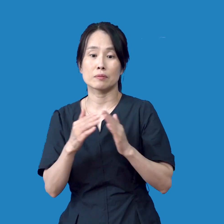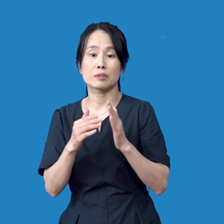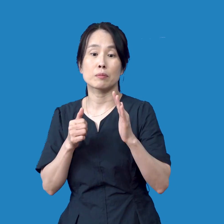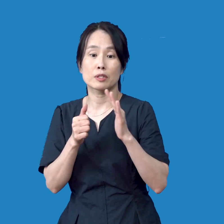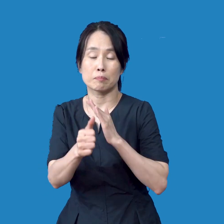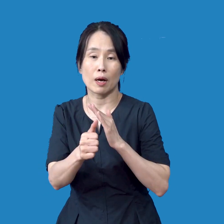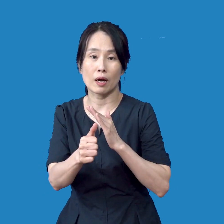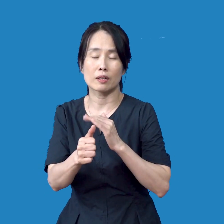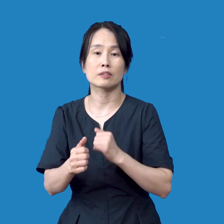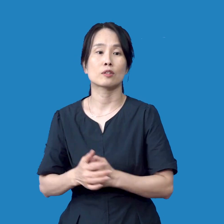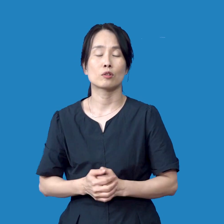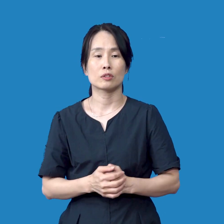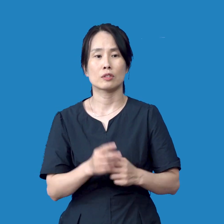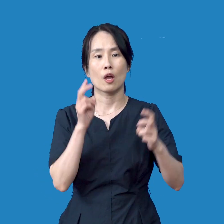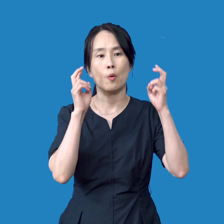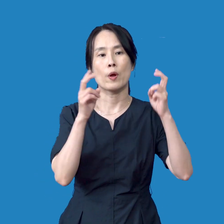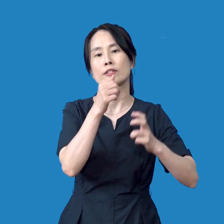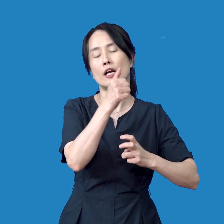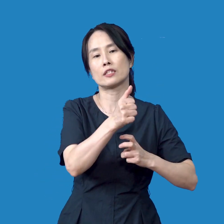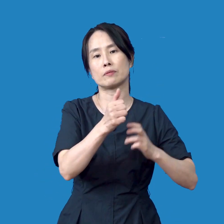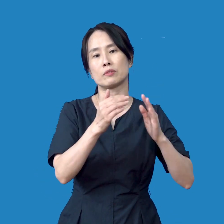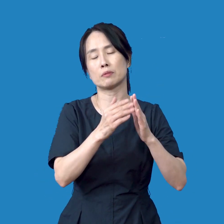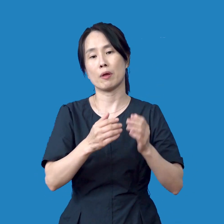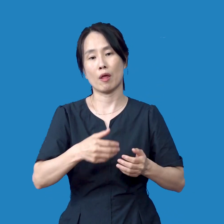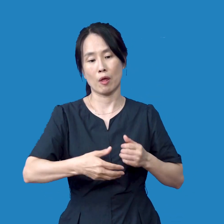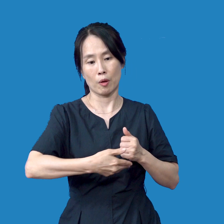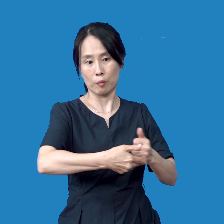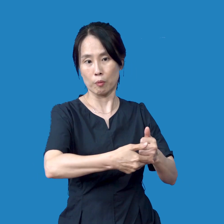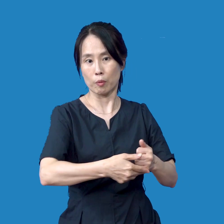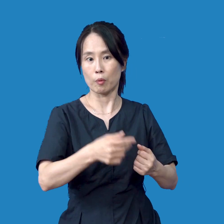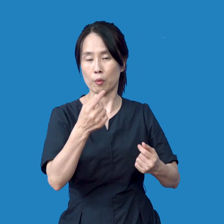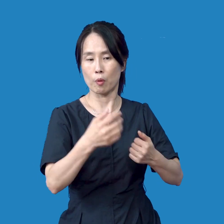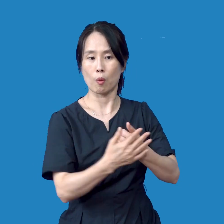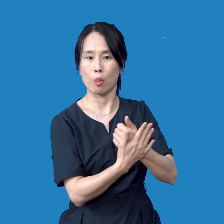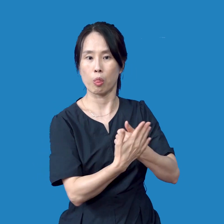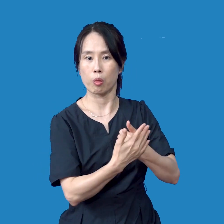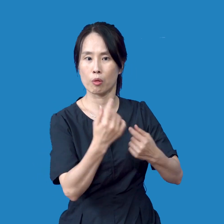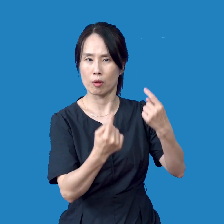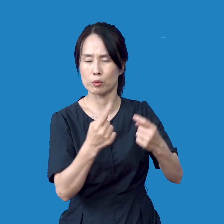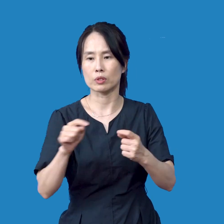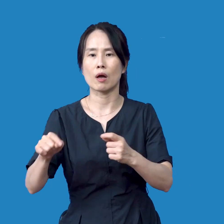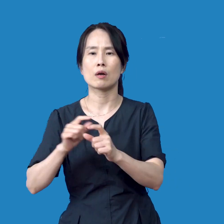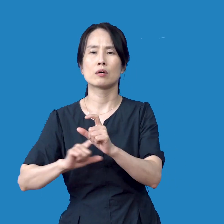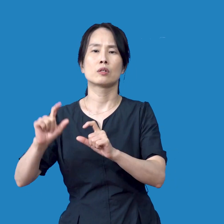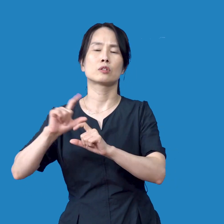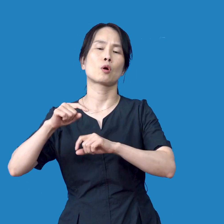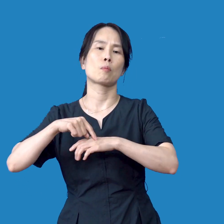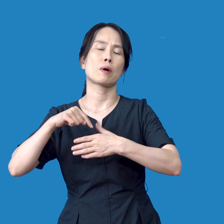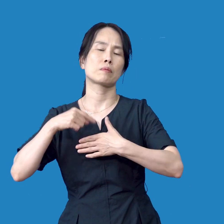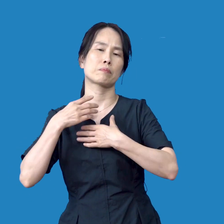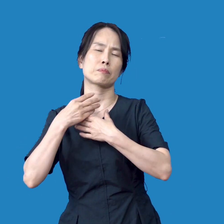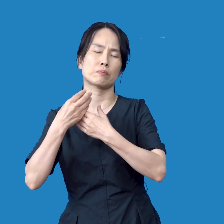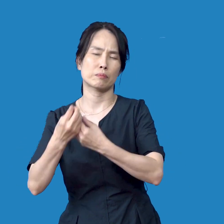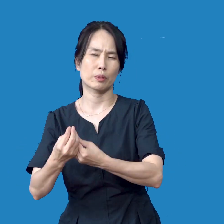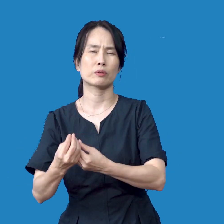것이 사장님, 회장님 집에 초청을 받아서 가서 대접받는 것보다 훨씬 마음이